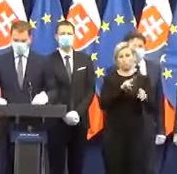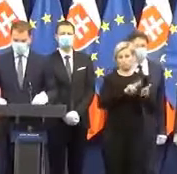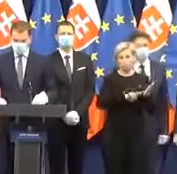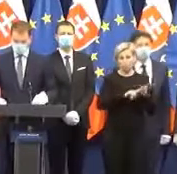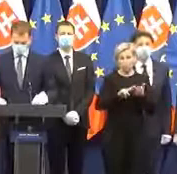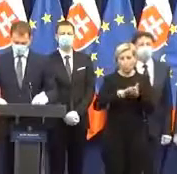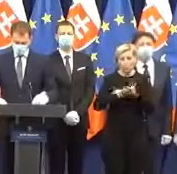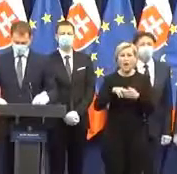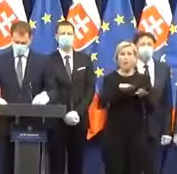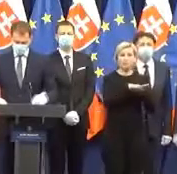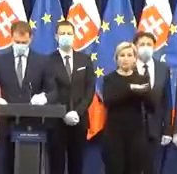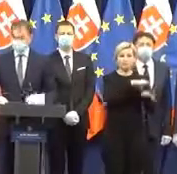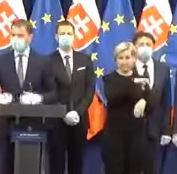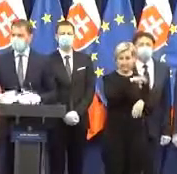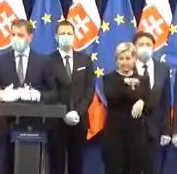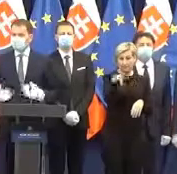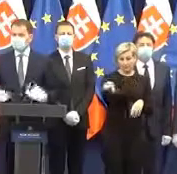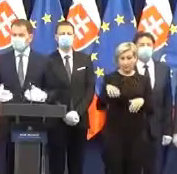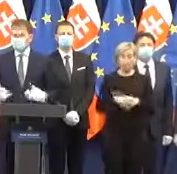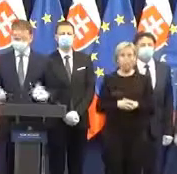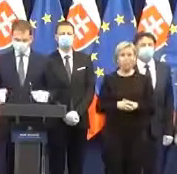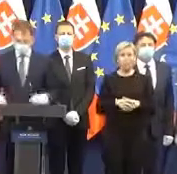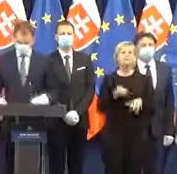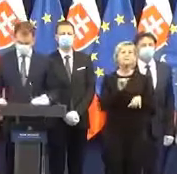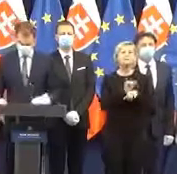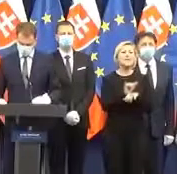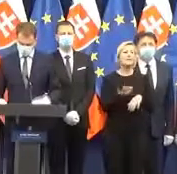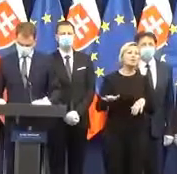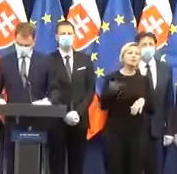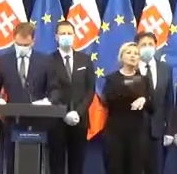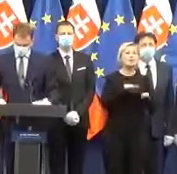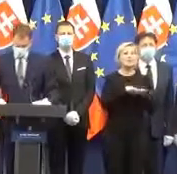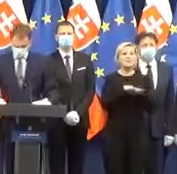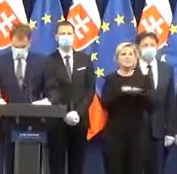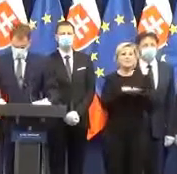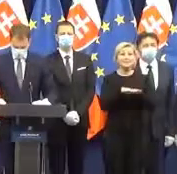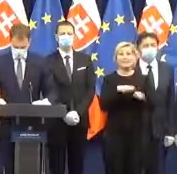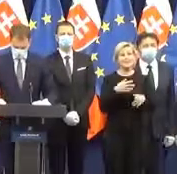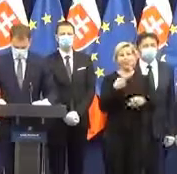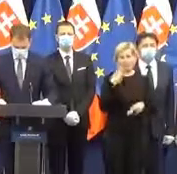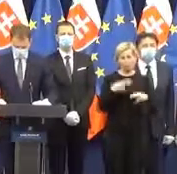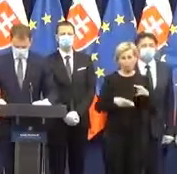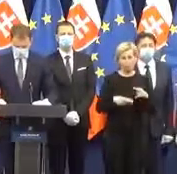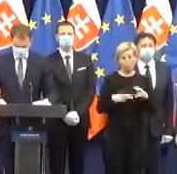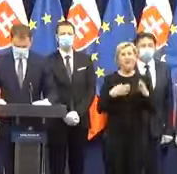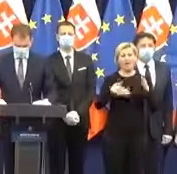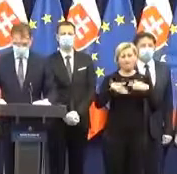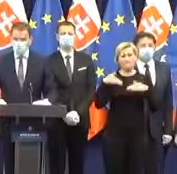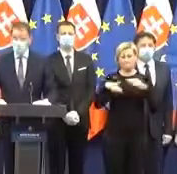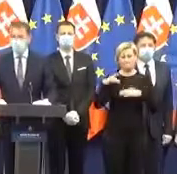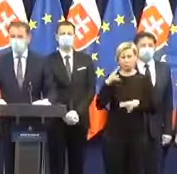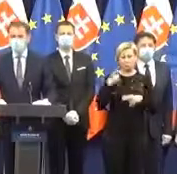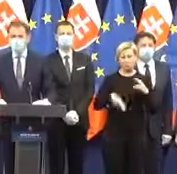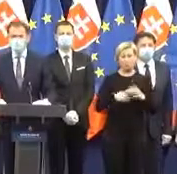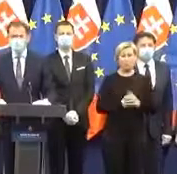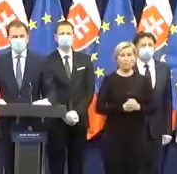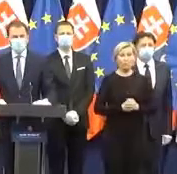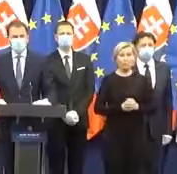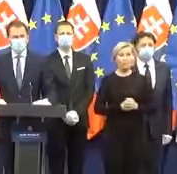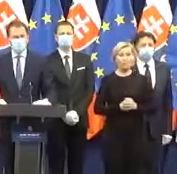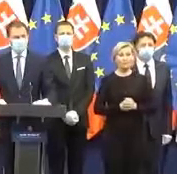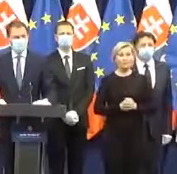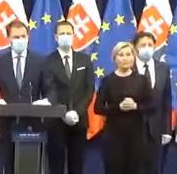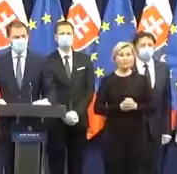jednotlivých ministerstvách. Zatiaľ nie na všetkých, ale teda na väčšine asi áno. O mnoho dôležitejší